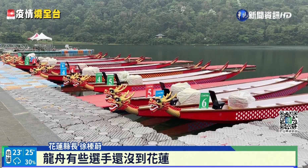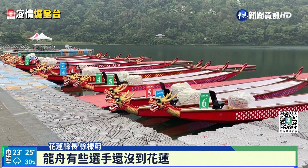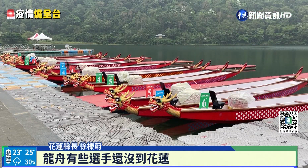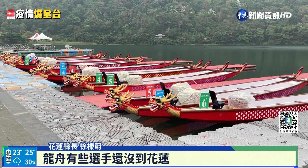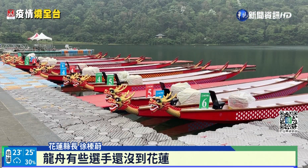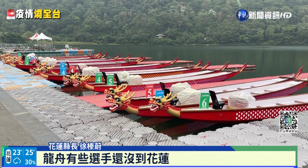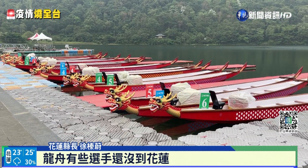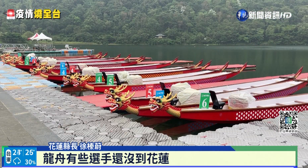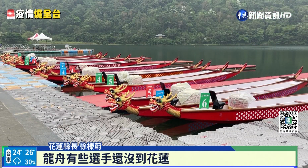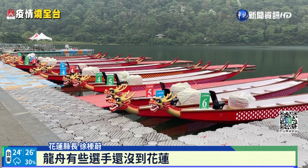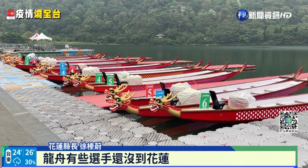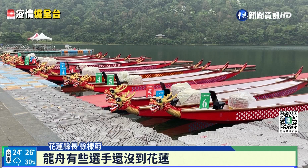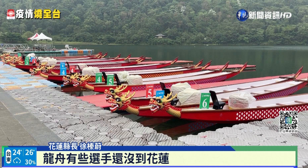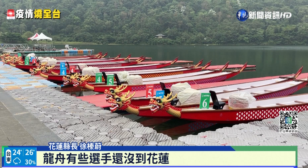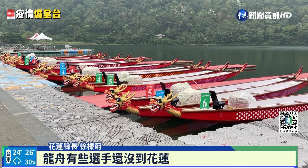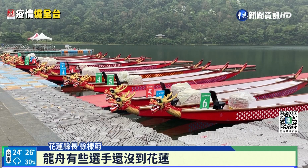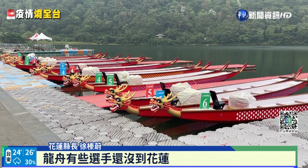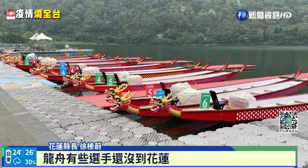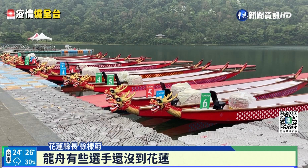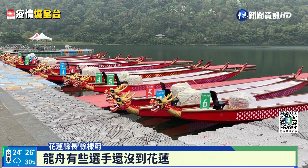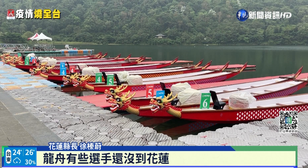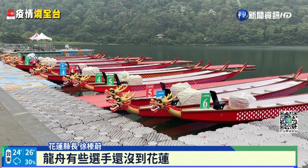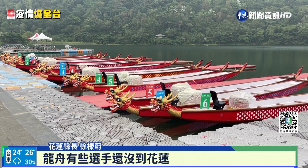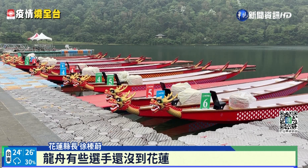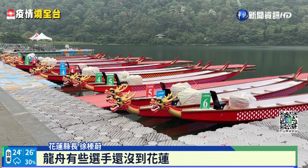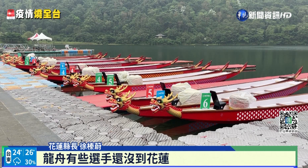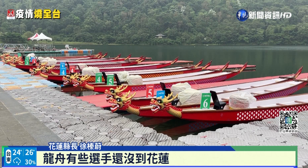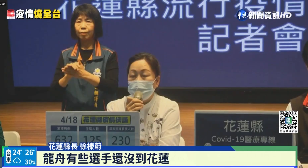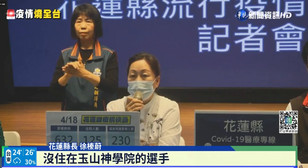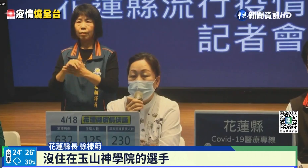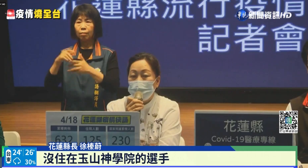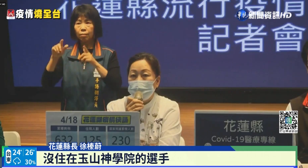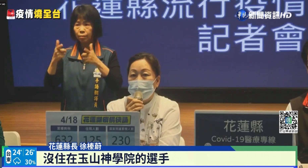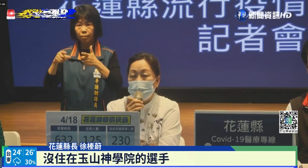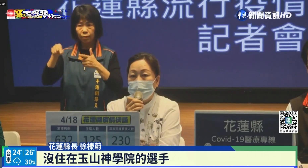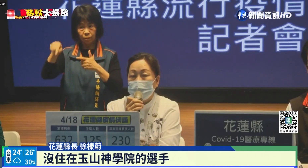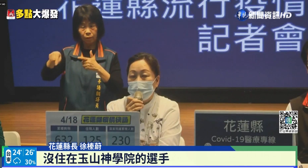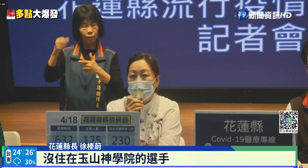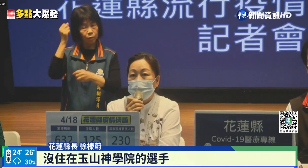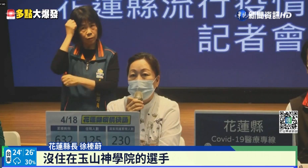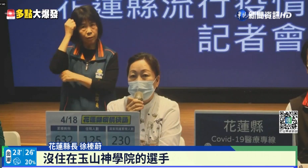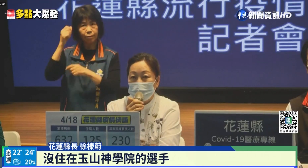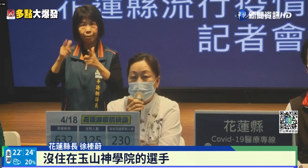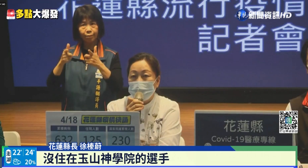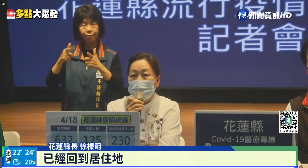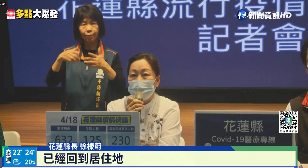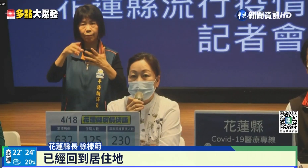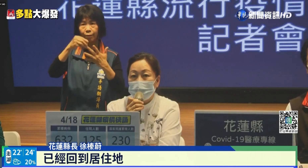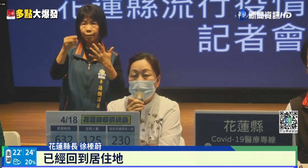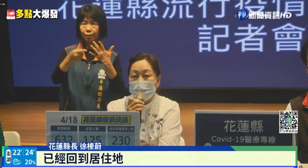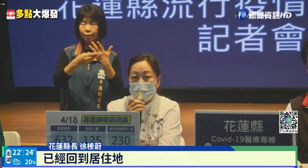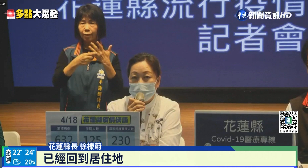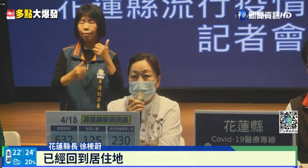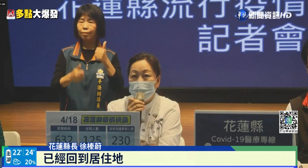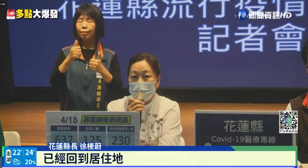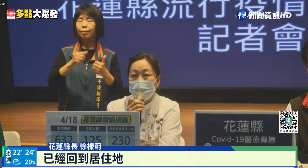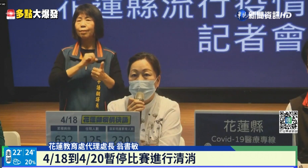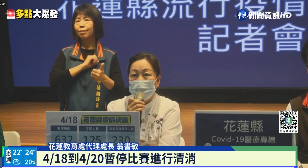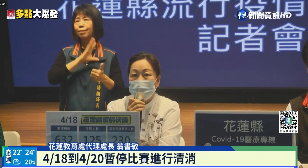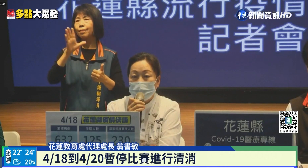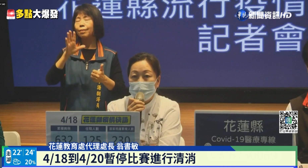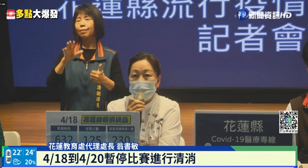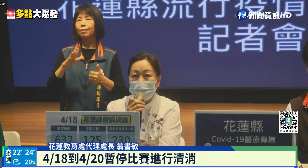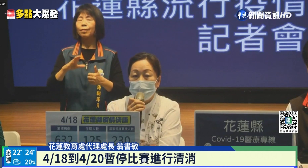的，所以龙舟的选手有一部分是还没有到花莲。非住在玉山神学院的选手已经比赛完，已经回